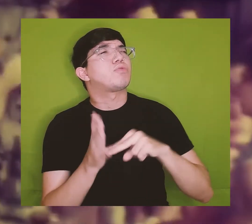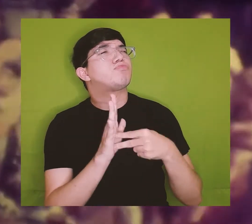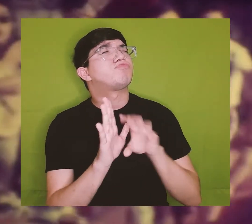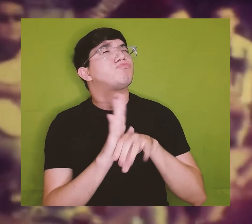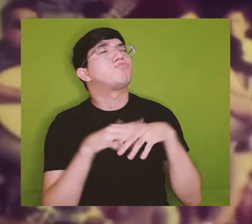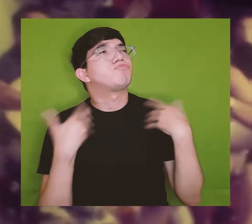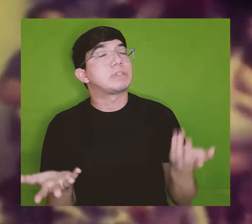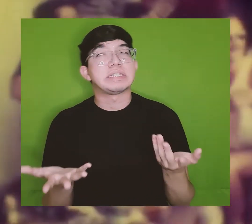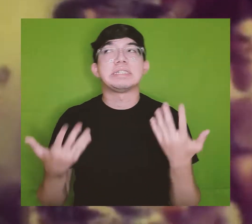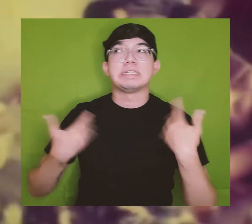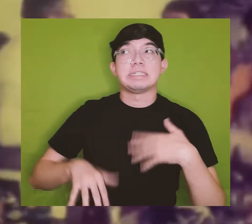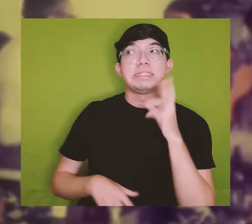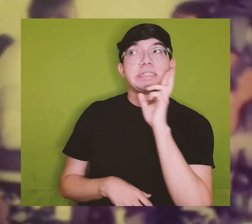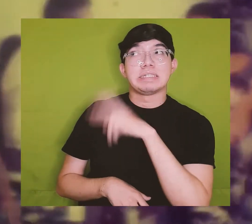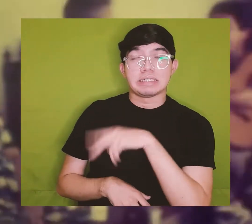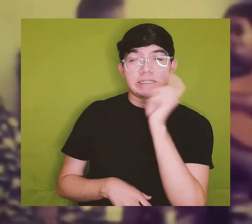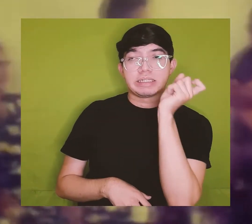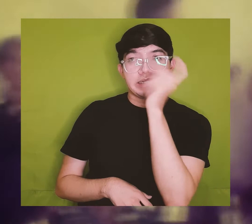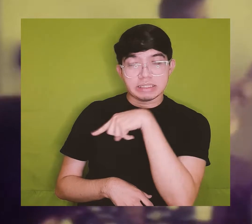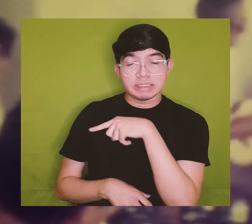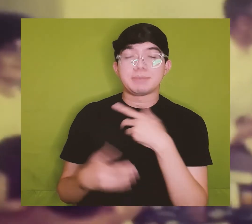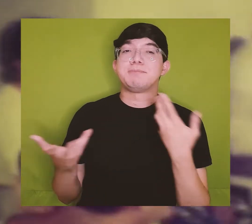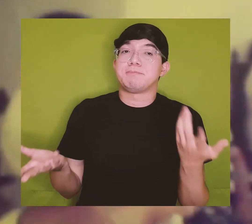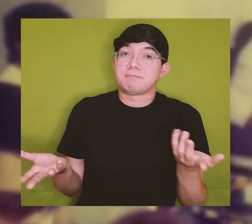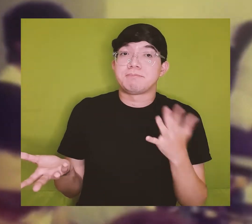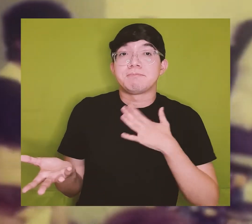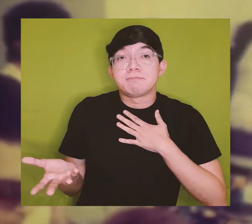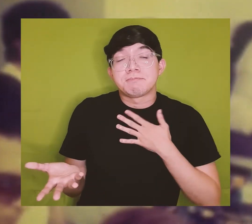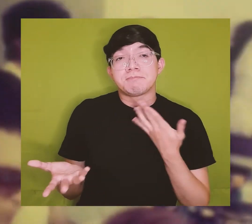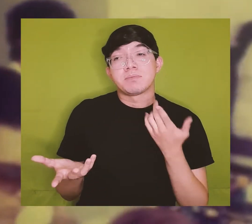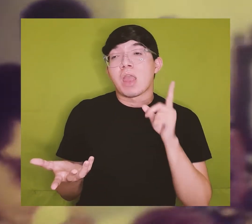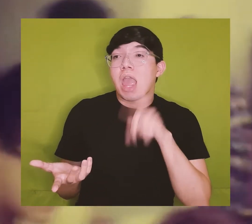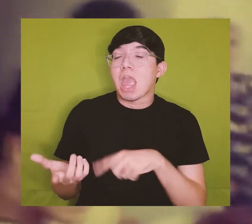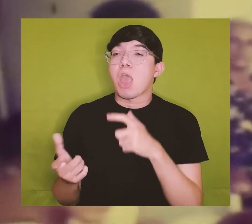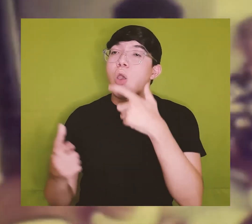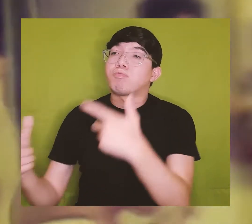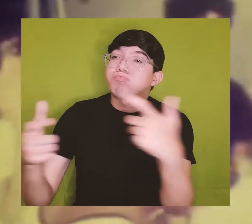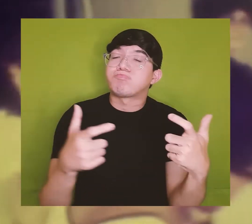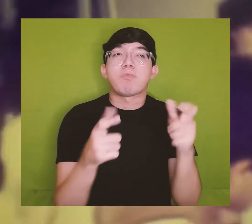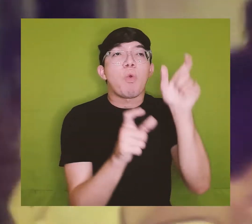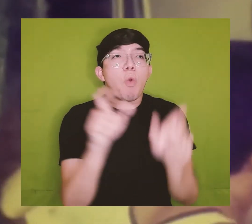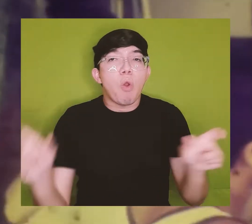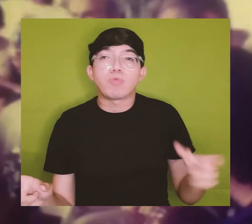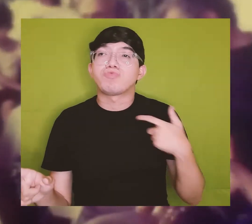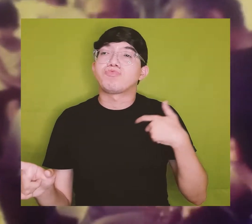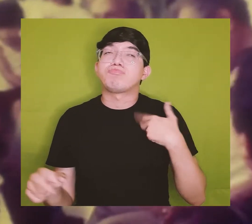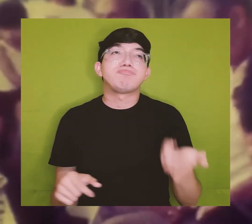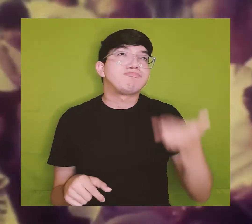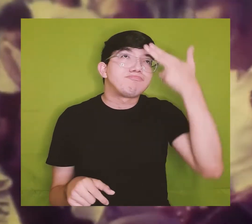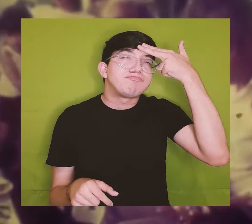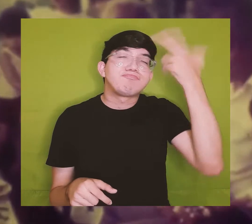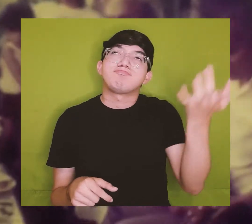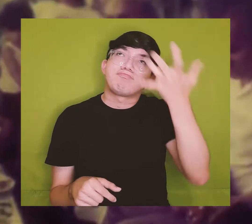Mas eu acho que é isso. São situações, lugares, pessoas, coisas que te marcam. E